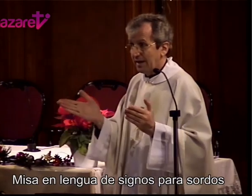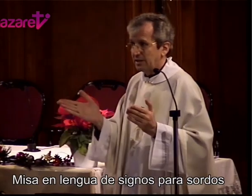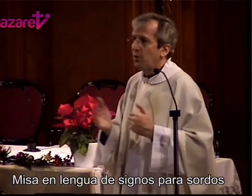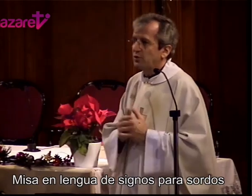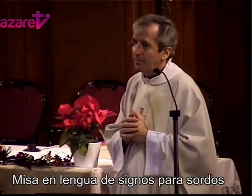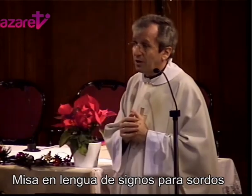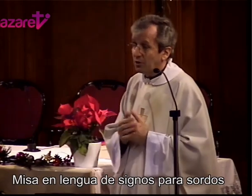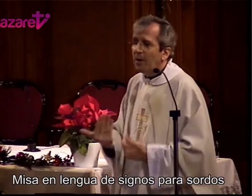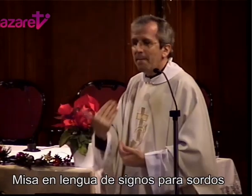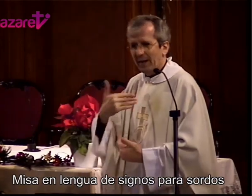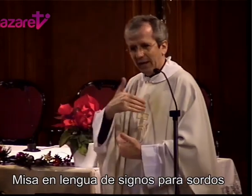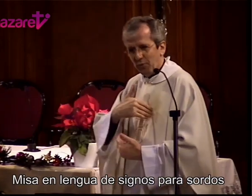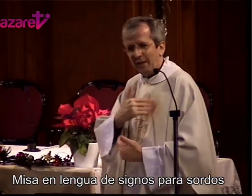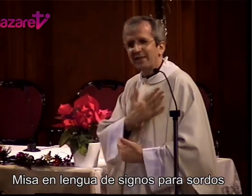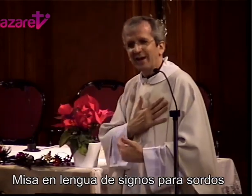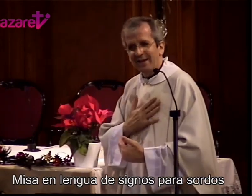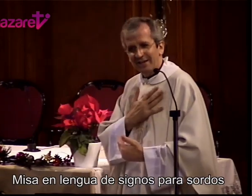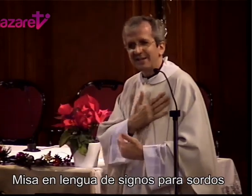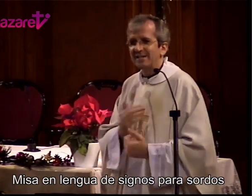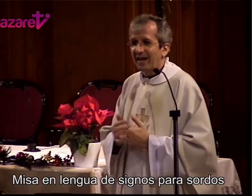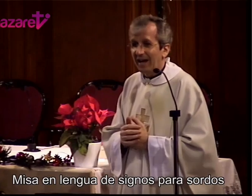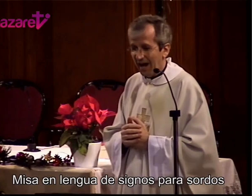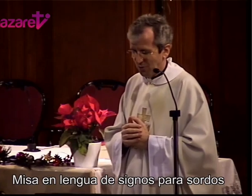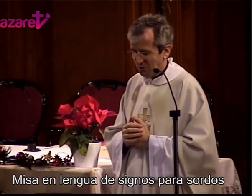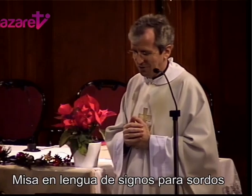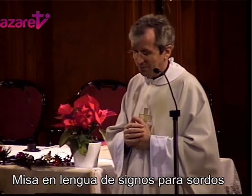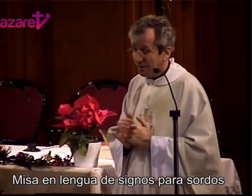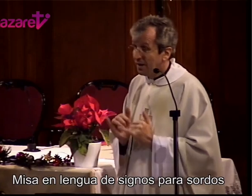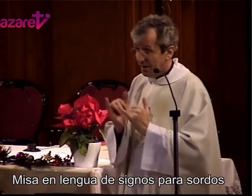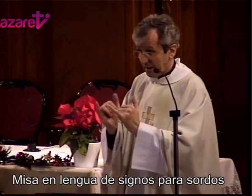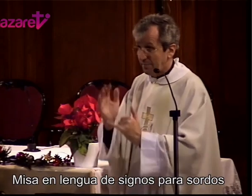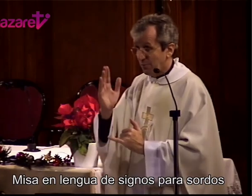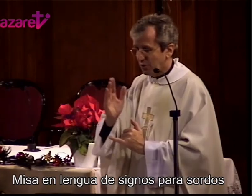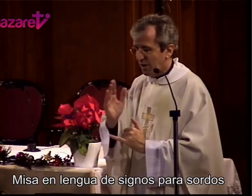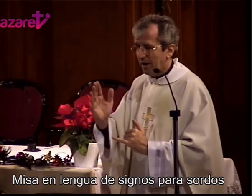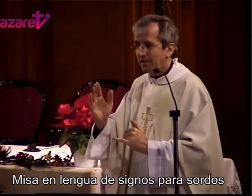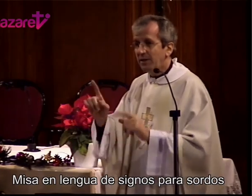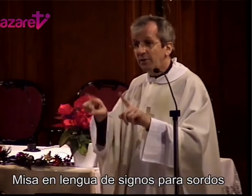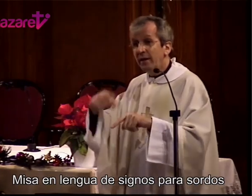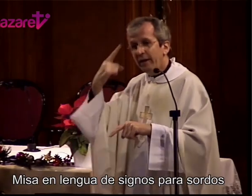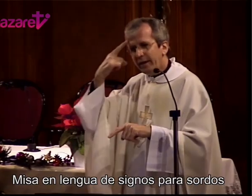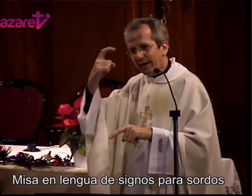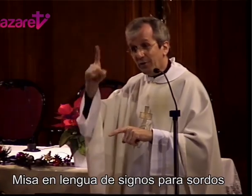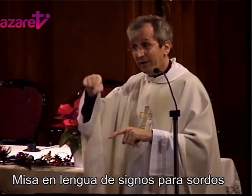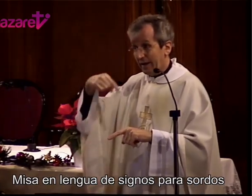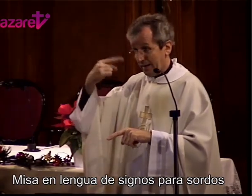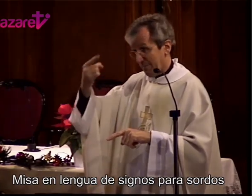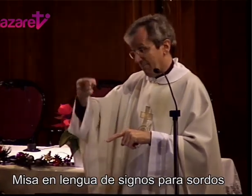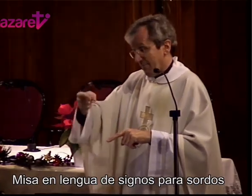se lo hemos abierto, para que pueda entrar y estar a gusto. Recibamos ahora la bendición y recordar que